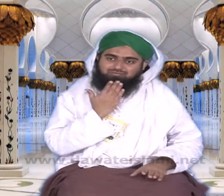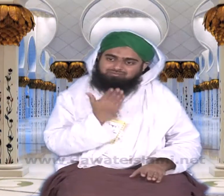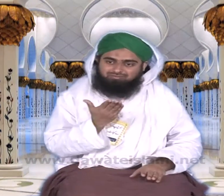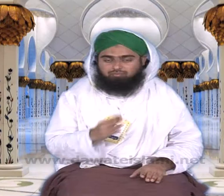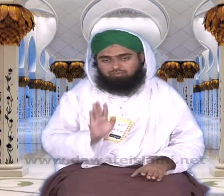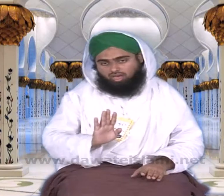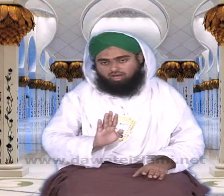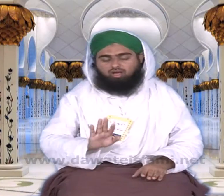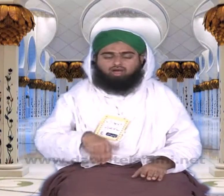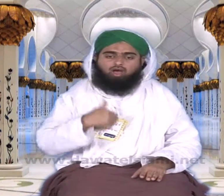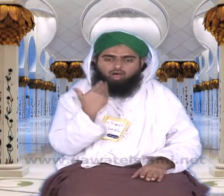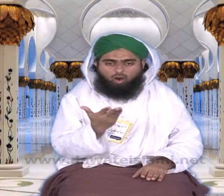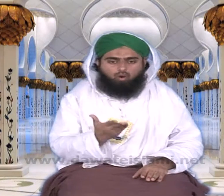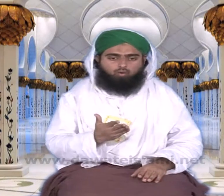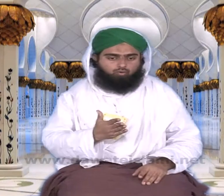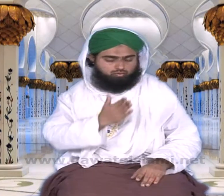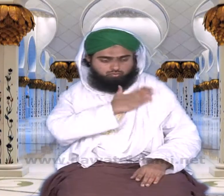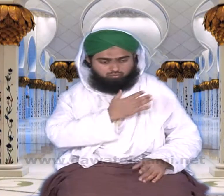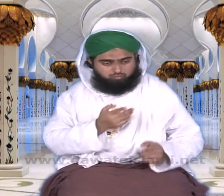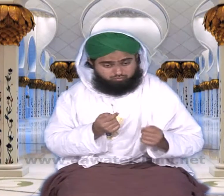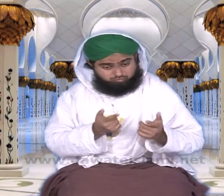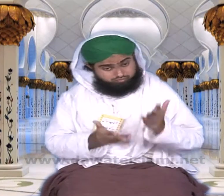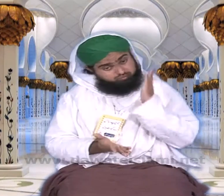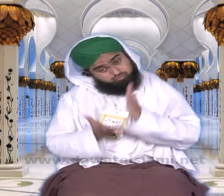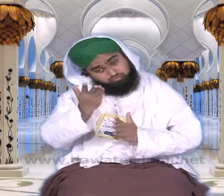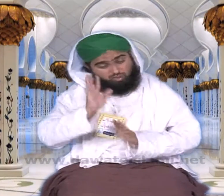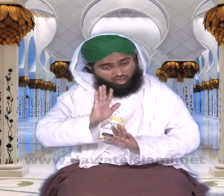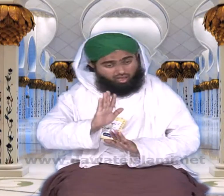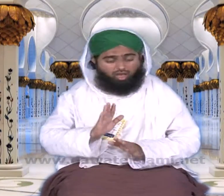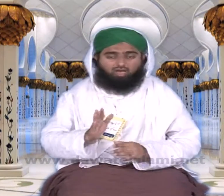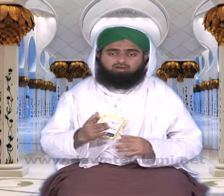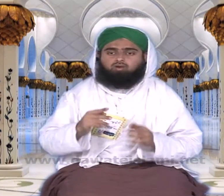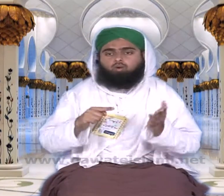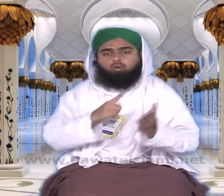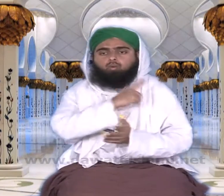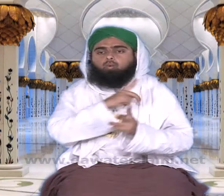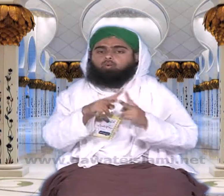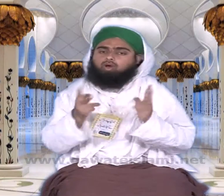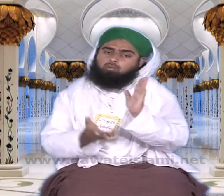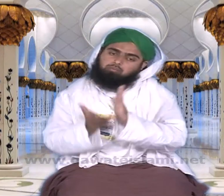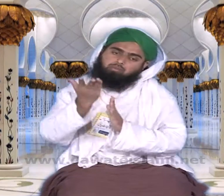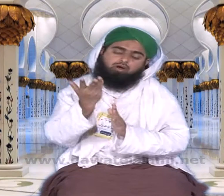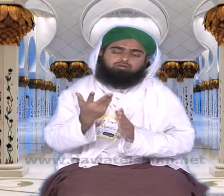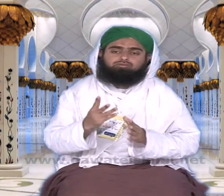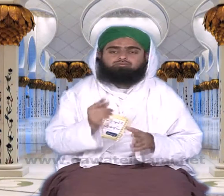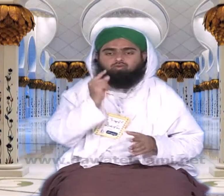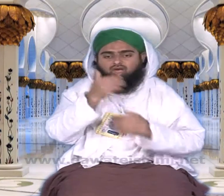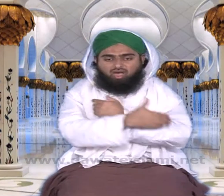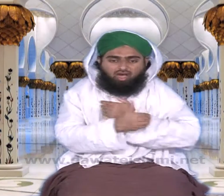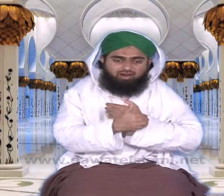بھی کیا جاتا تھا اور مال کی وجہ سے وہ گناہ کی کسرت میں بھی مفتلا تھے غریب کے گھر ٹی وی نہیں ہوتا تو